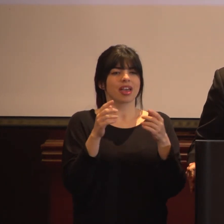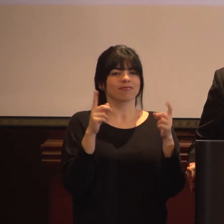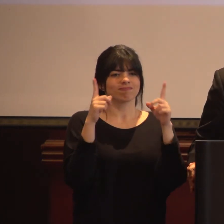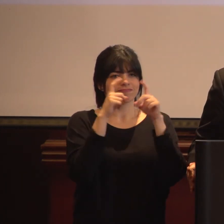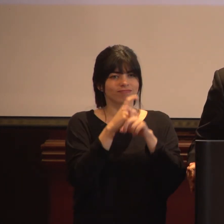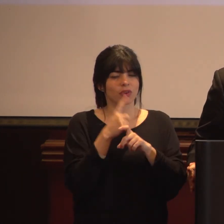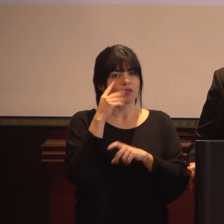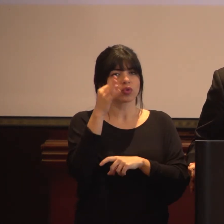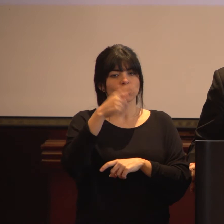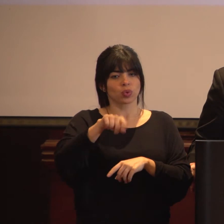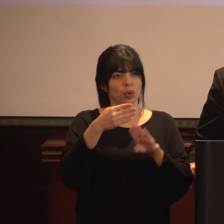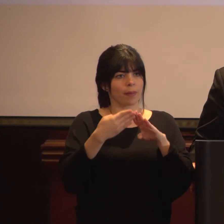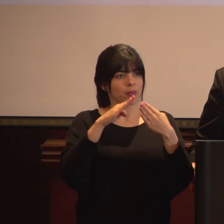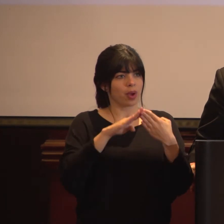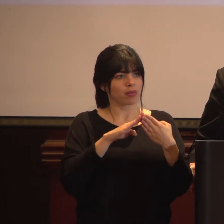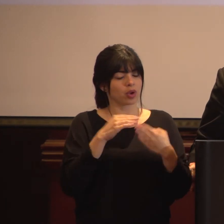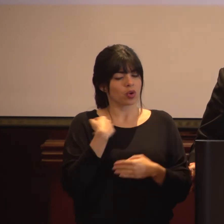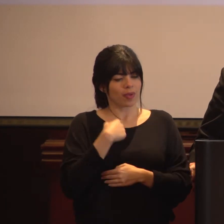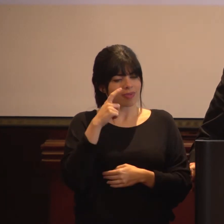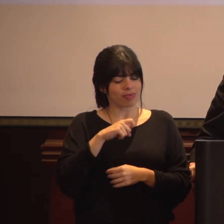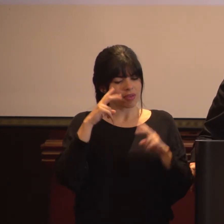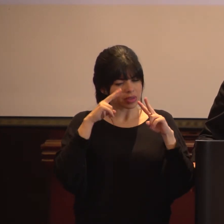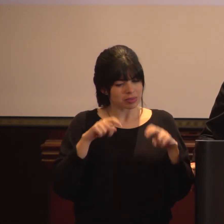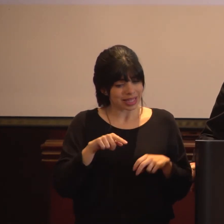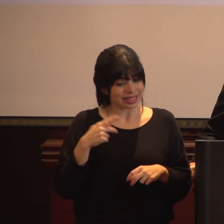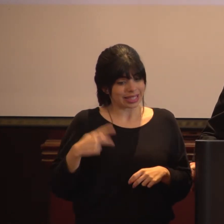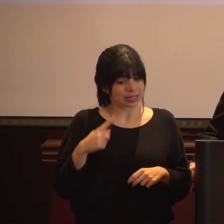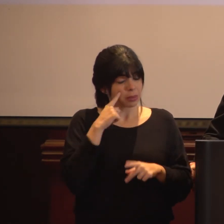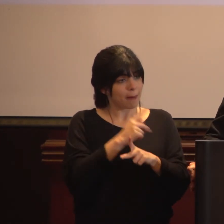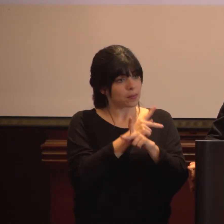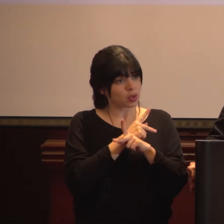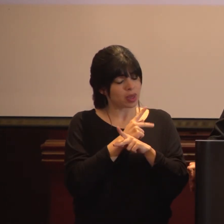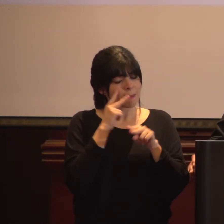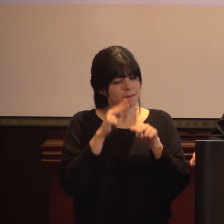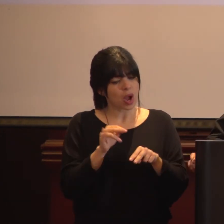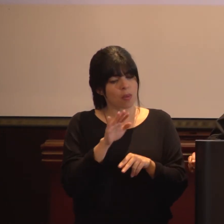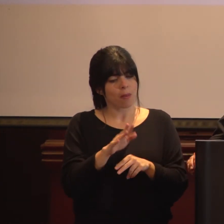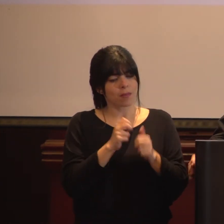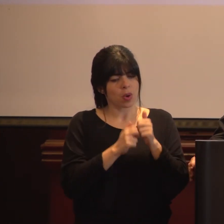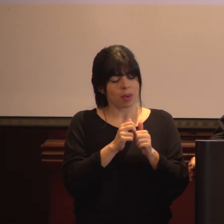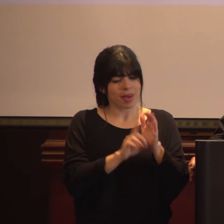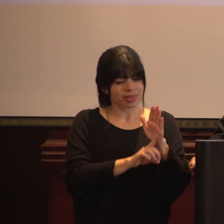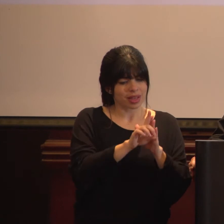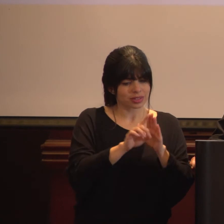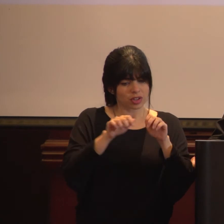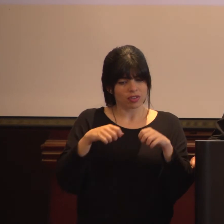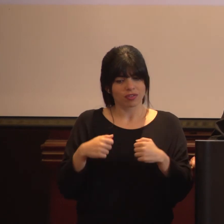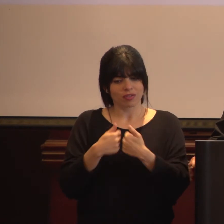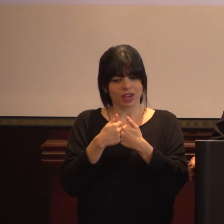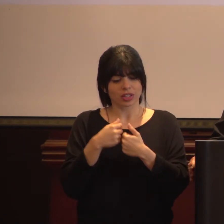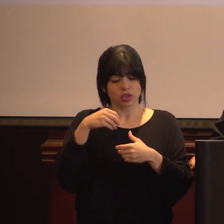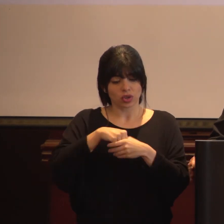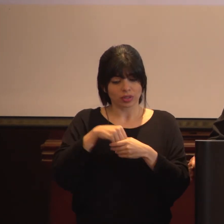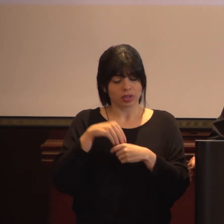de nuestros pueblos debemos entrever esta crisis de protección como una crisis de desarrollo y de retos en el goce derechos